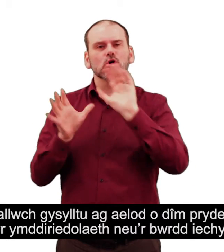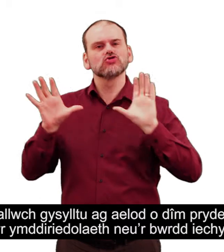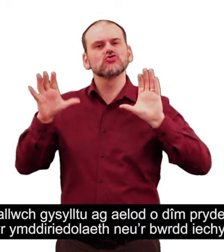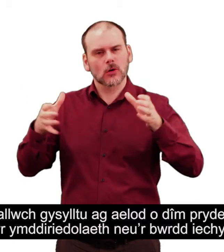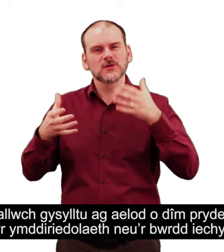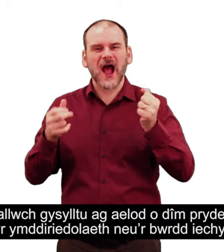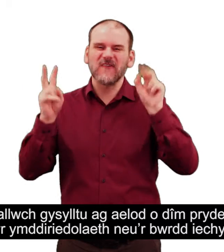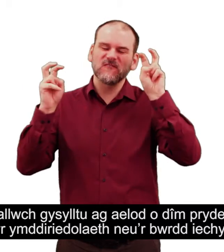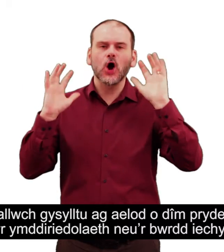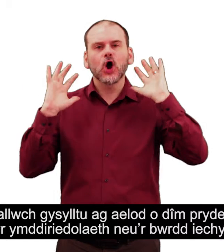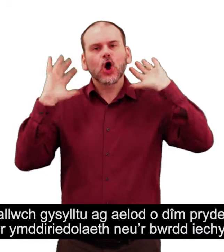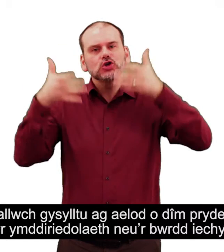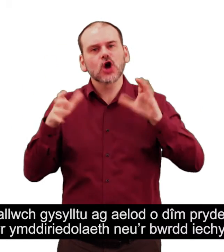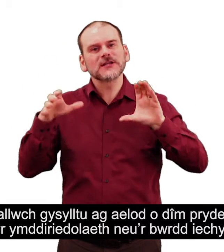ymddiriedolaeth neu'r bwrdd iechyd.